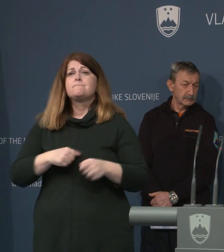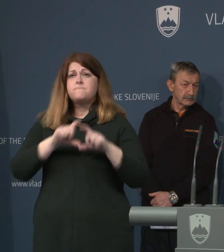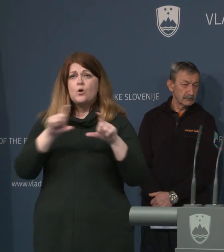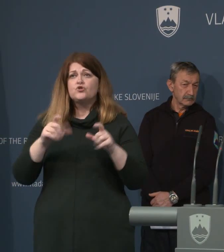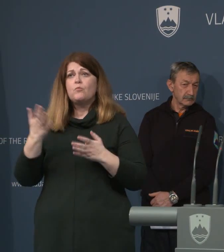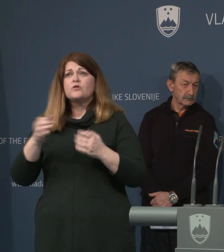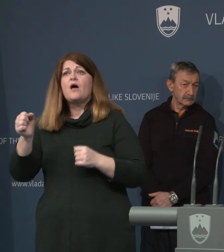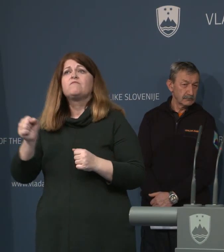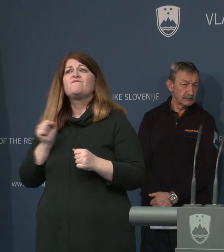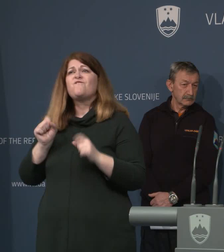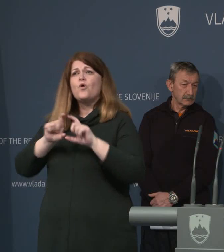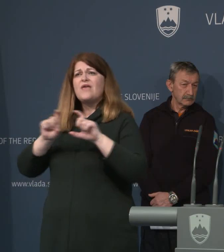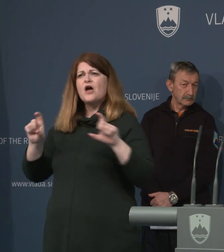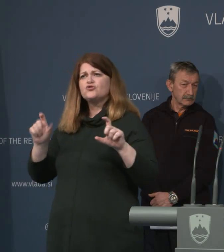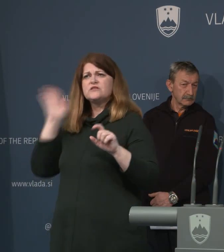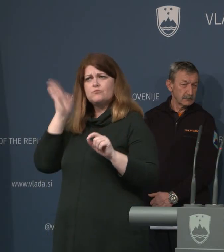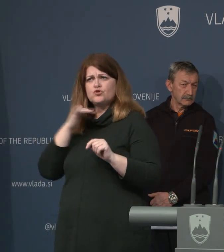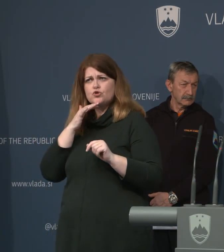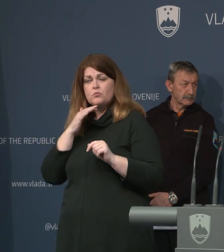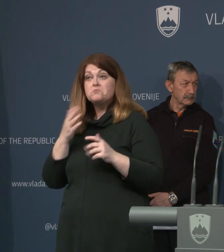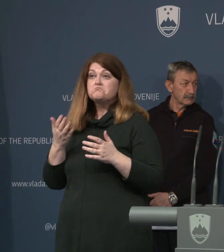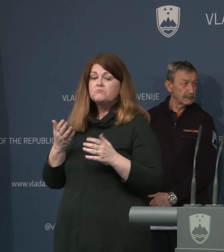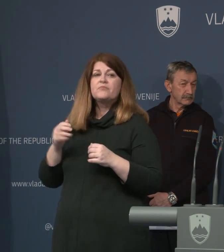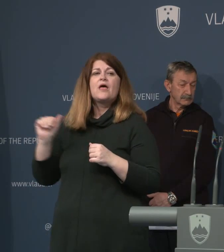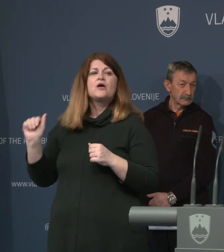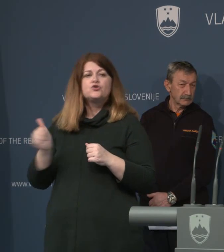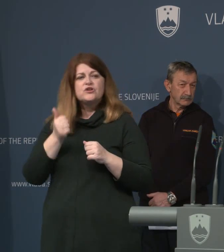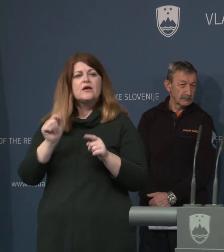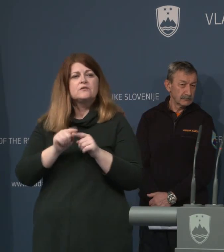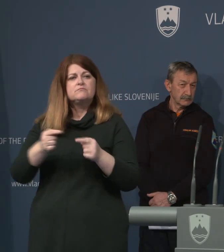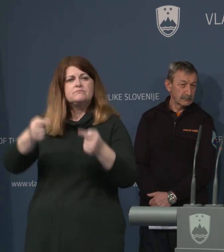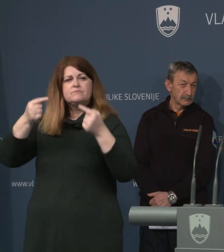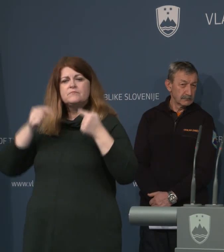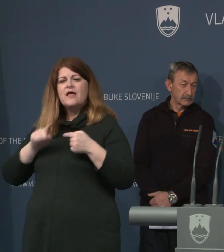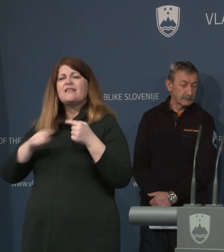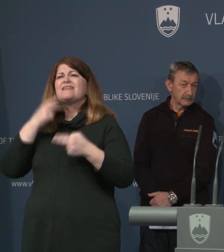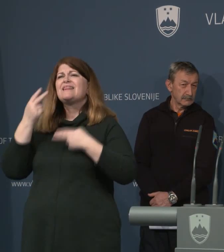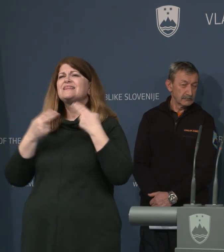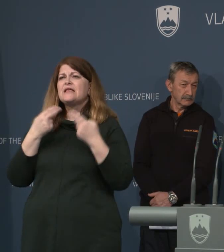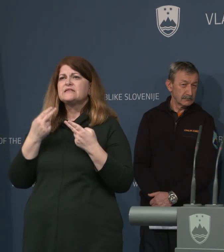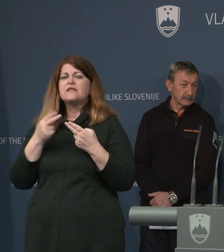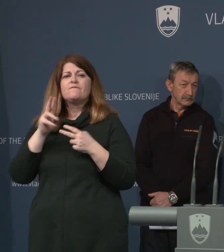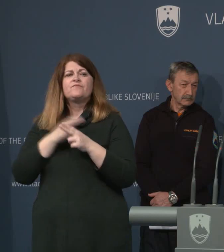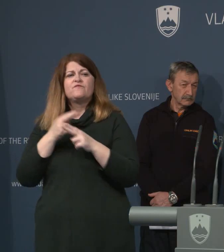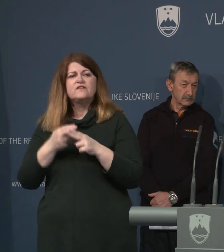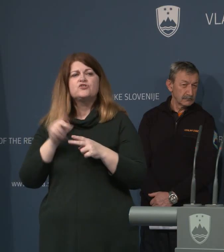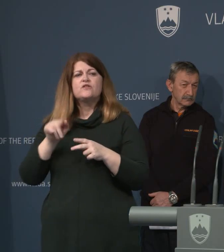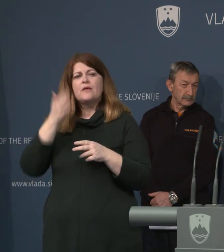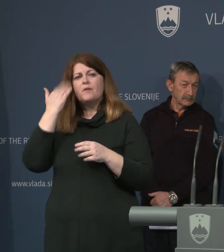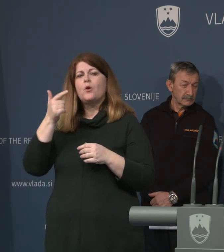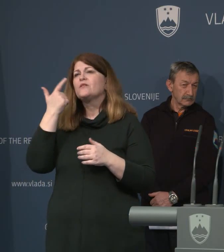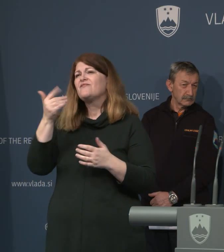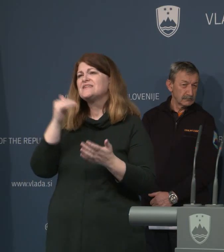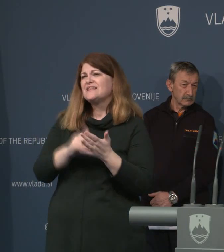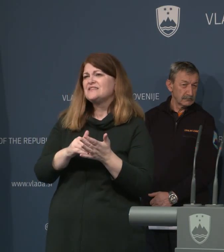vojašnica Murska Sobota. In pa še enkrat, jaz bi se vsem vrnila na te teste, če lahko. V državi naj bi bilo 20